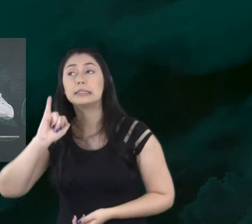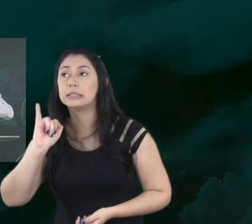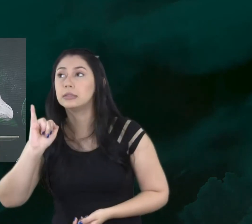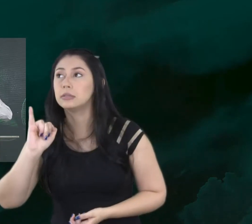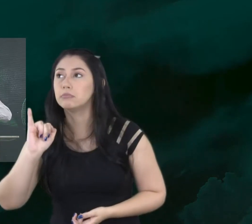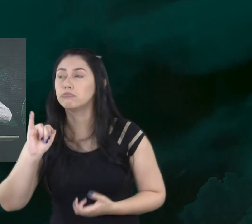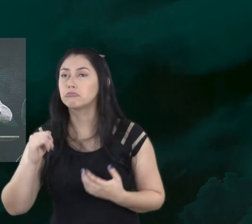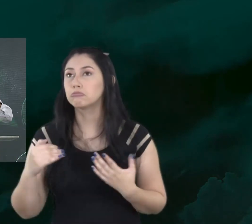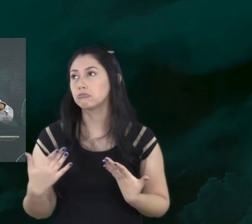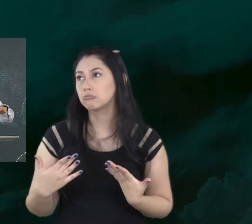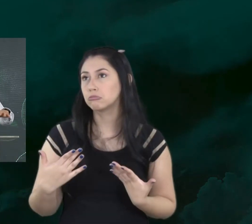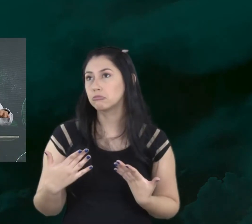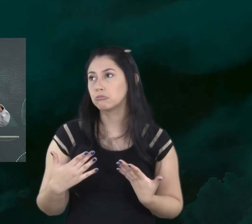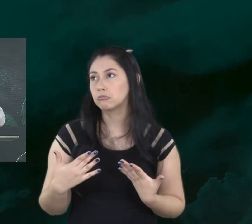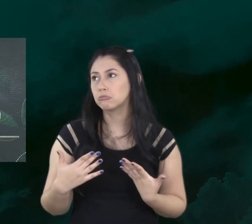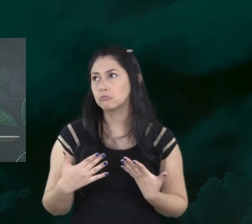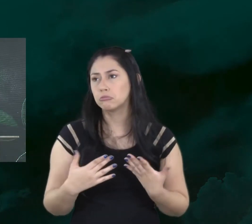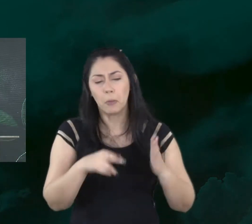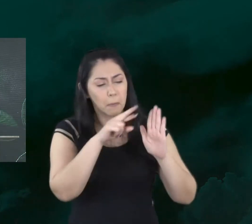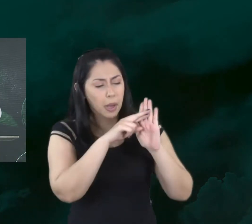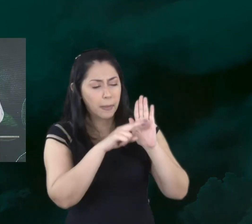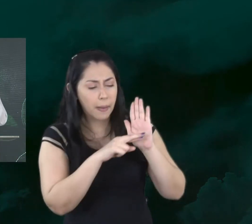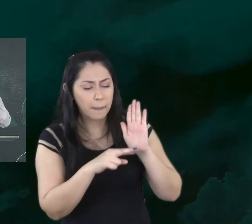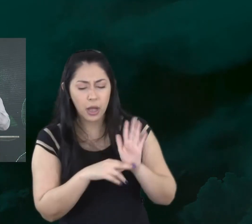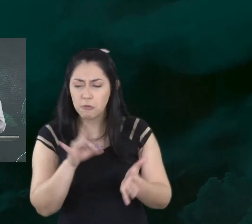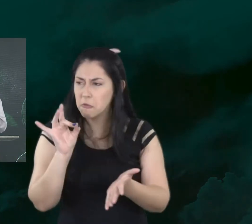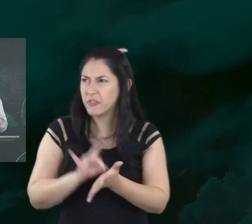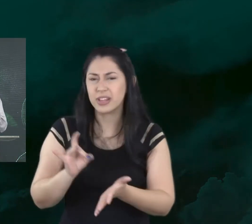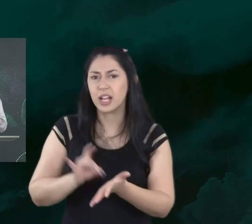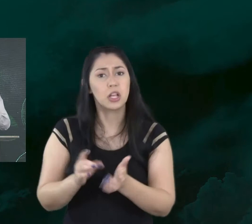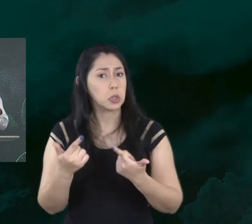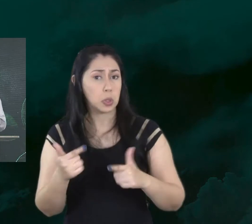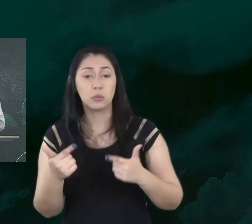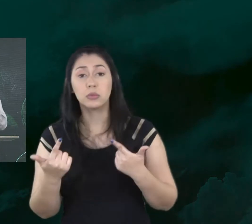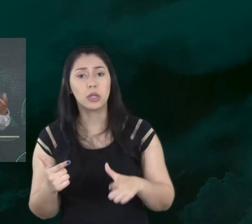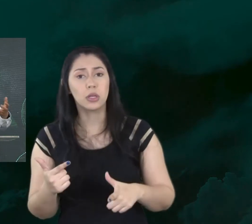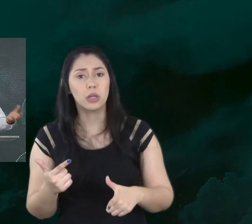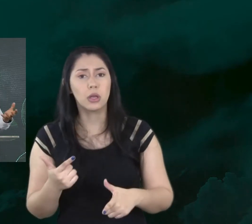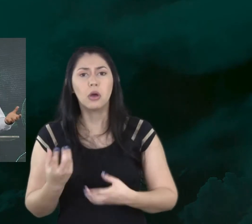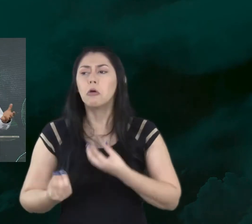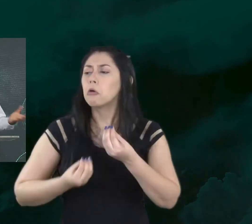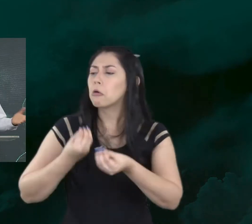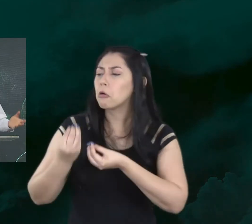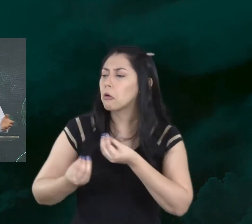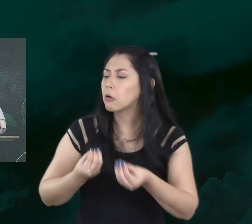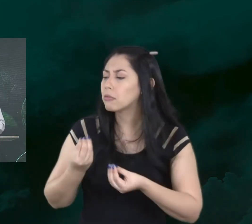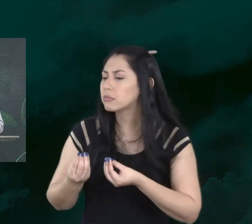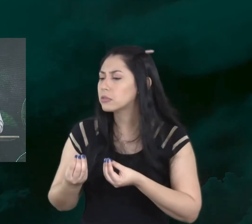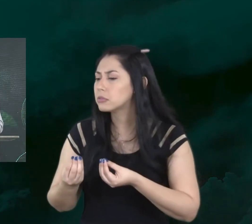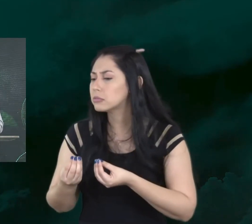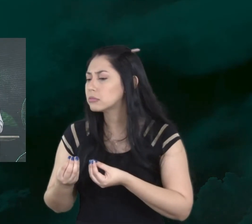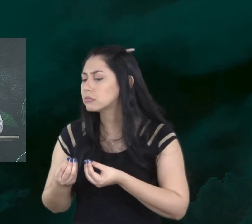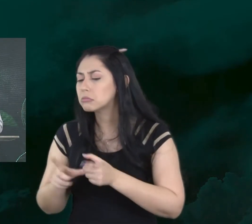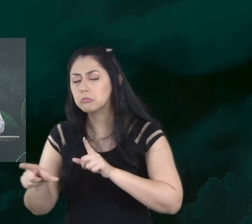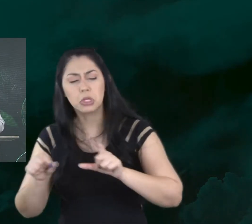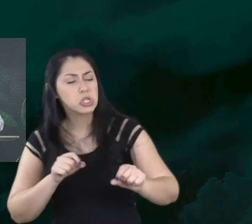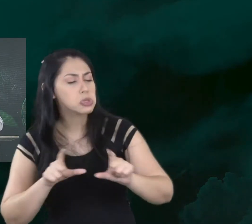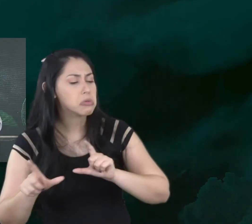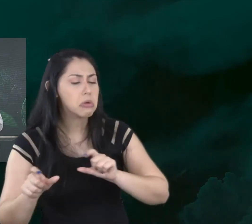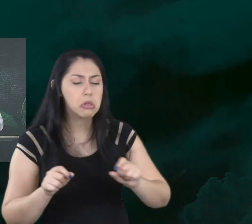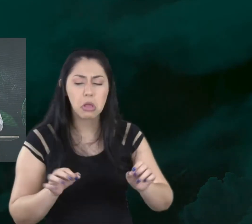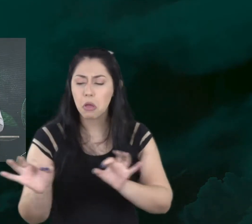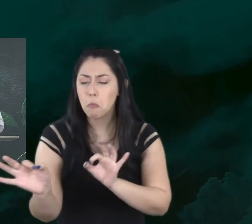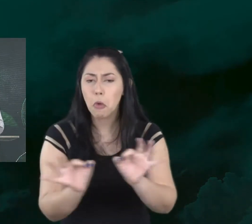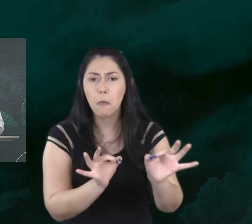um padrão de verdade, quem consegue definir as coisas? Por isso